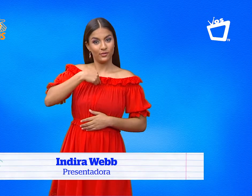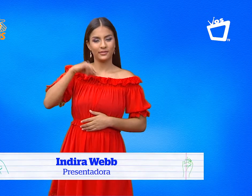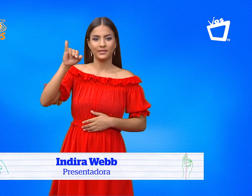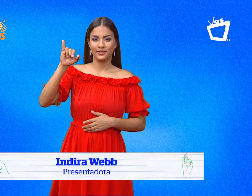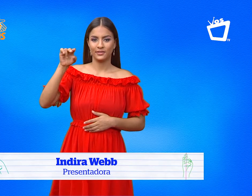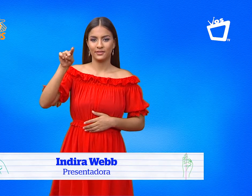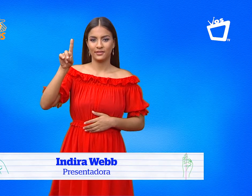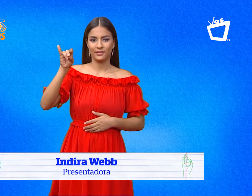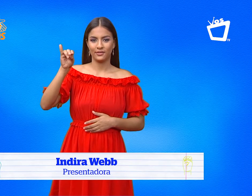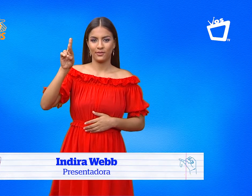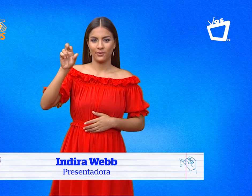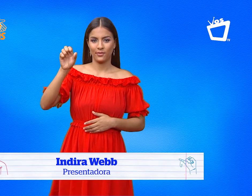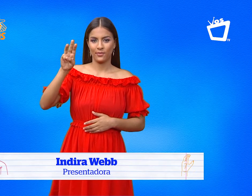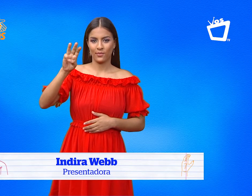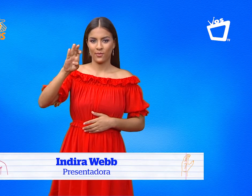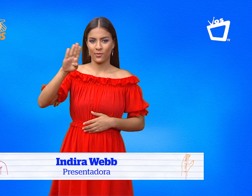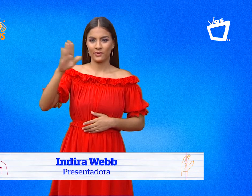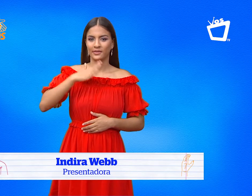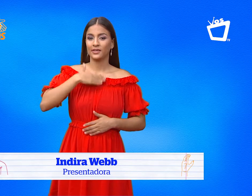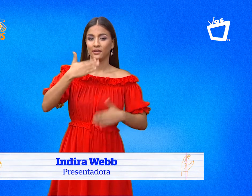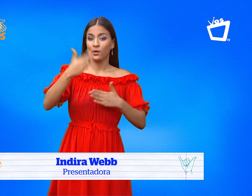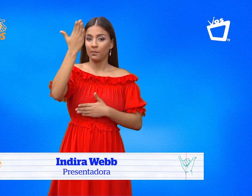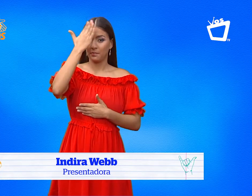soy y mira web y me seña es esta